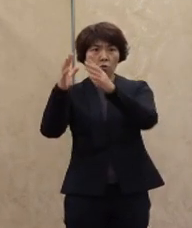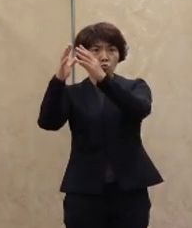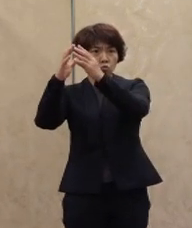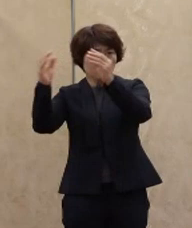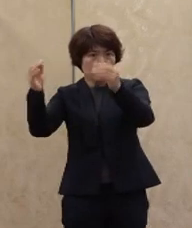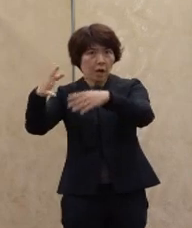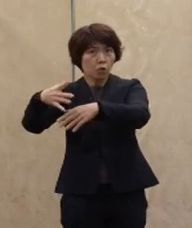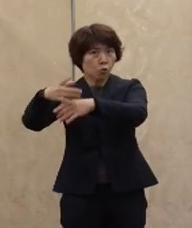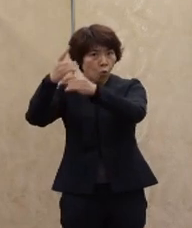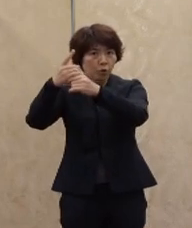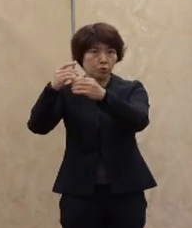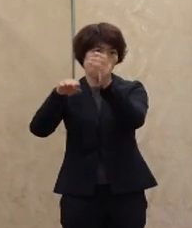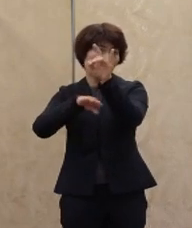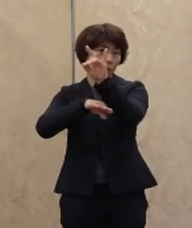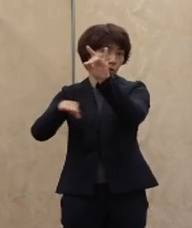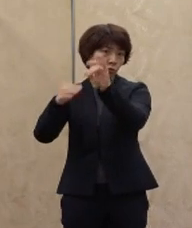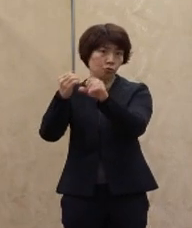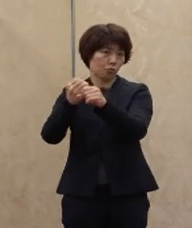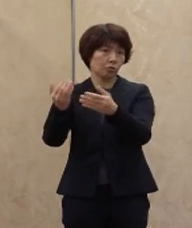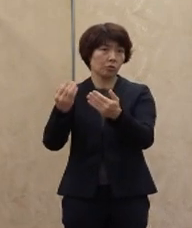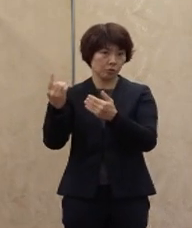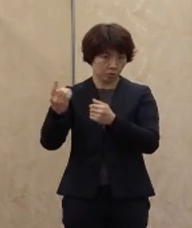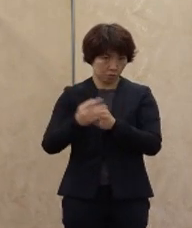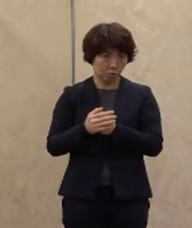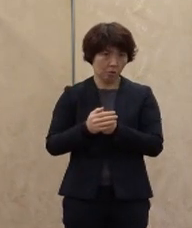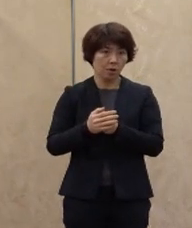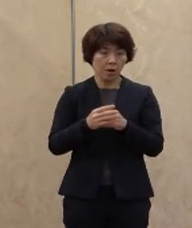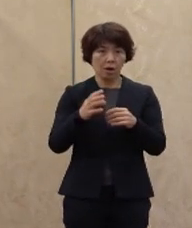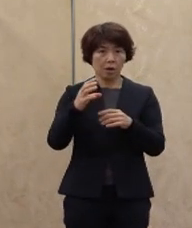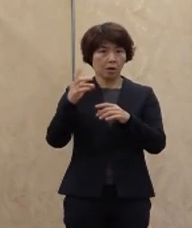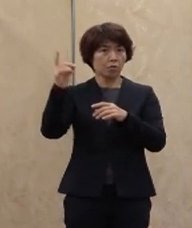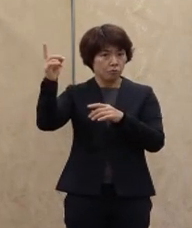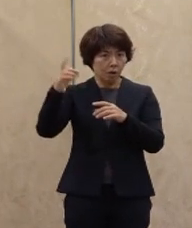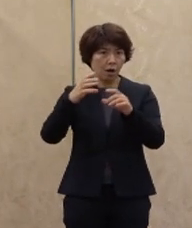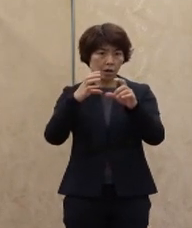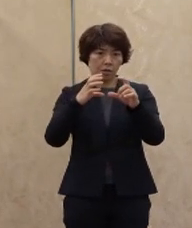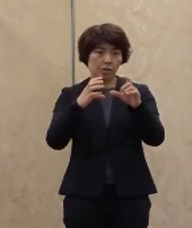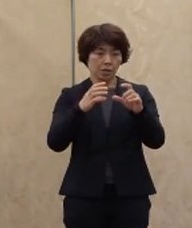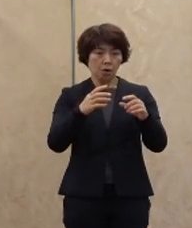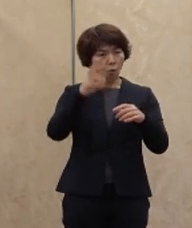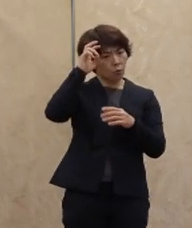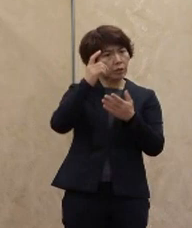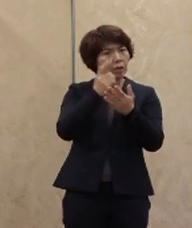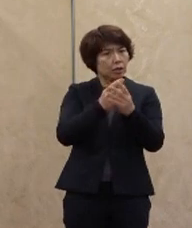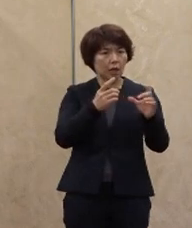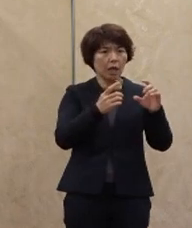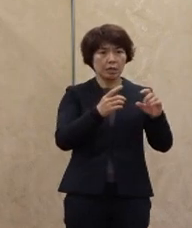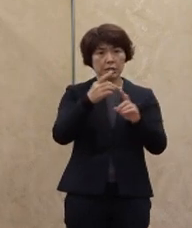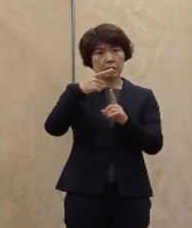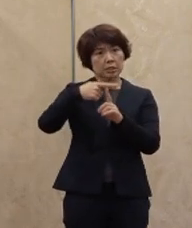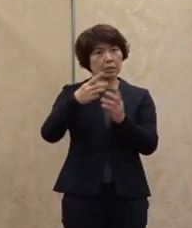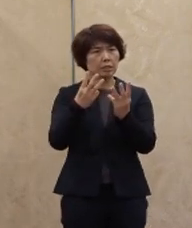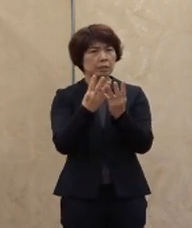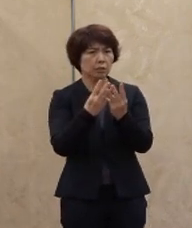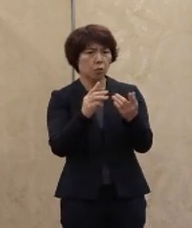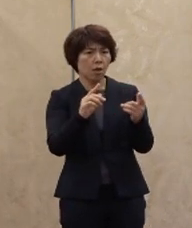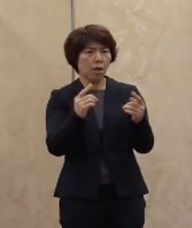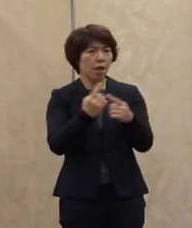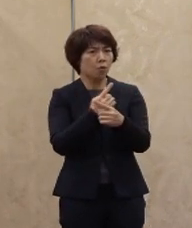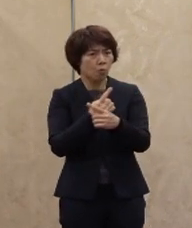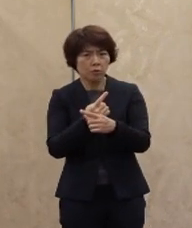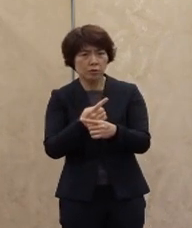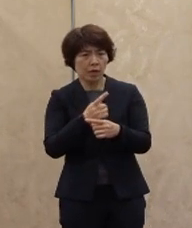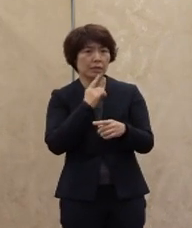と、大阪だけ独自になんかこうあの CT 値勝手に変更してあの意味はやれ変更すれば、それはやっぱりおかしなことになる